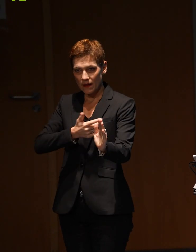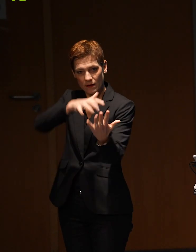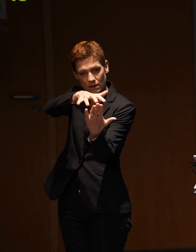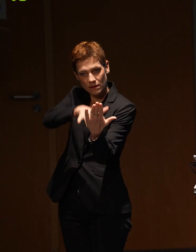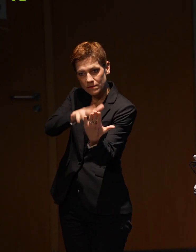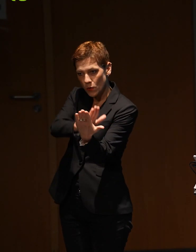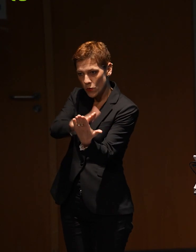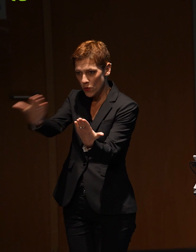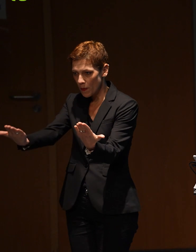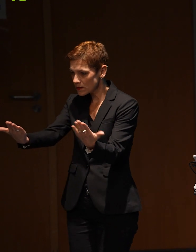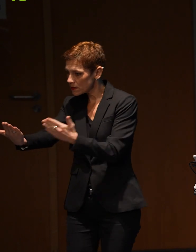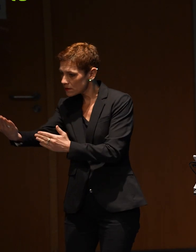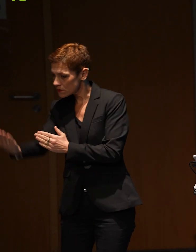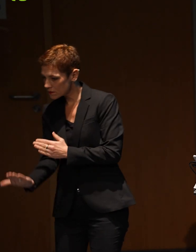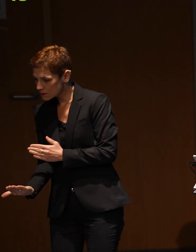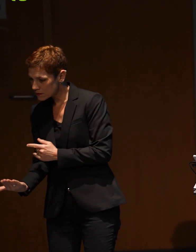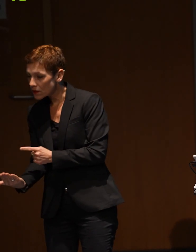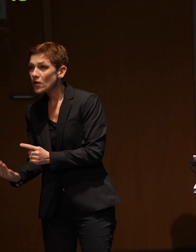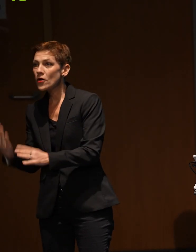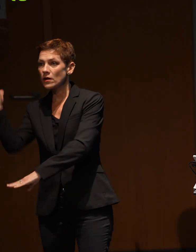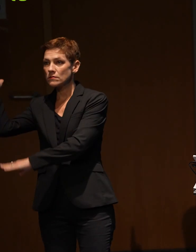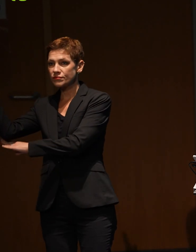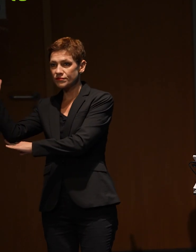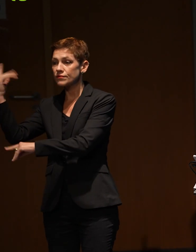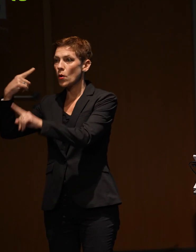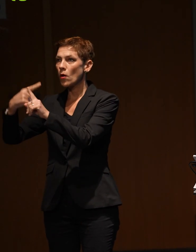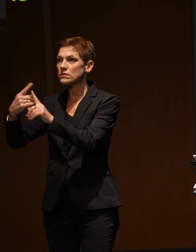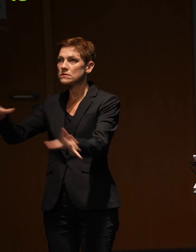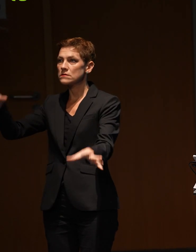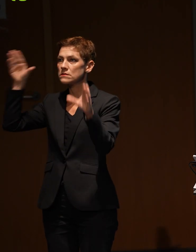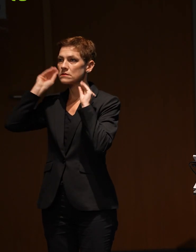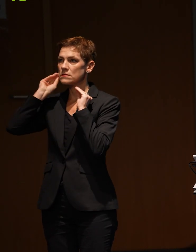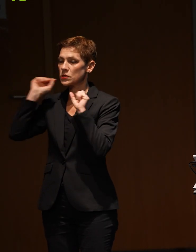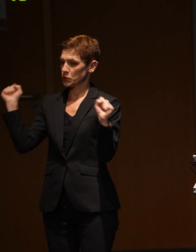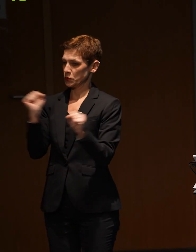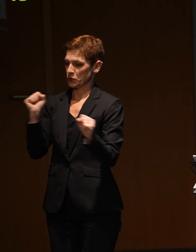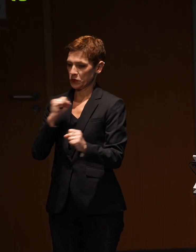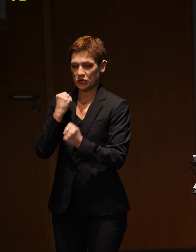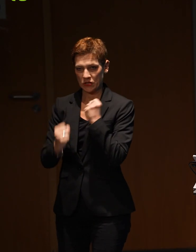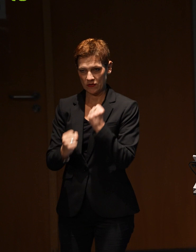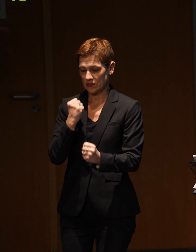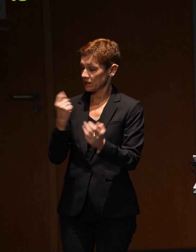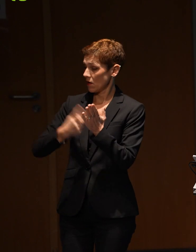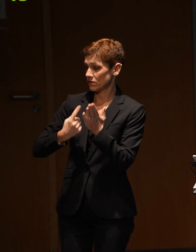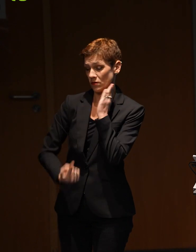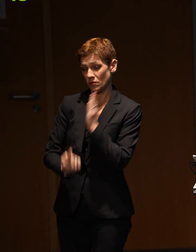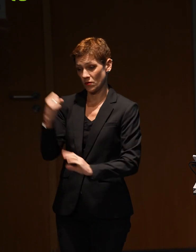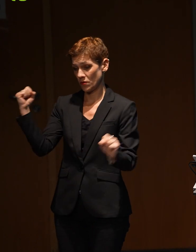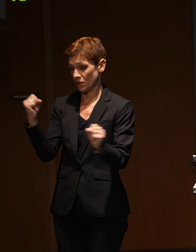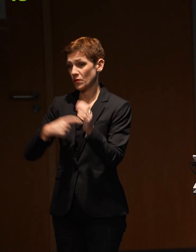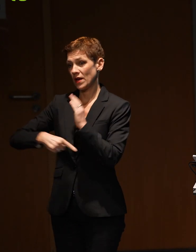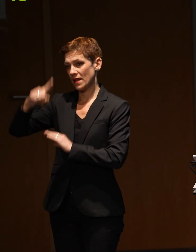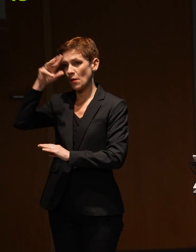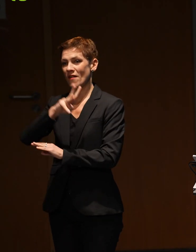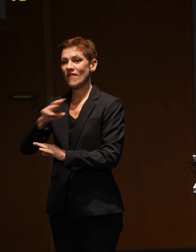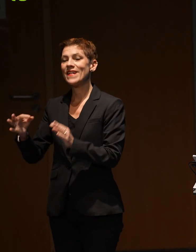hier vorzutragen und zu konsumieren. Ich bin mir sehr sicher, dass Walter Grünzweig in seinem nächsten Beitrag darauf eingehen wird. Ich